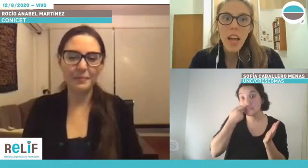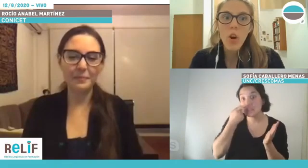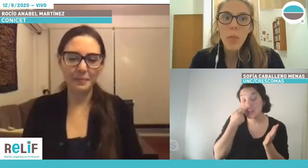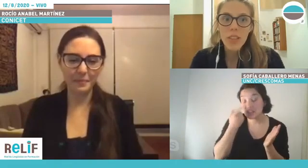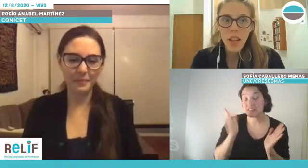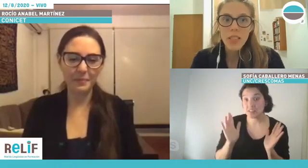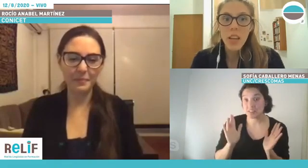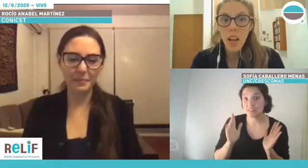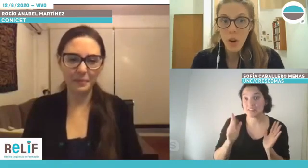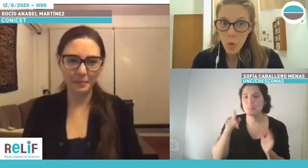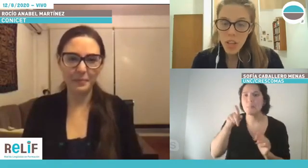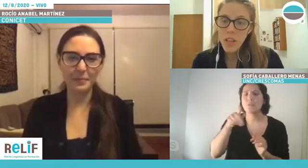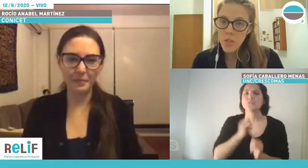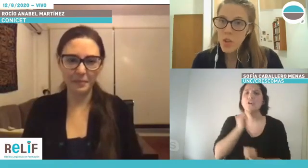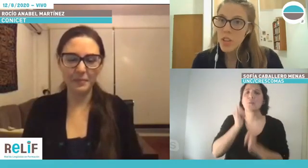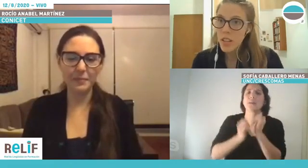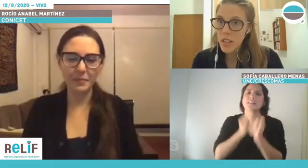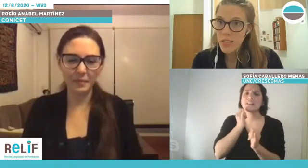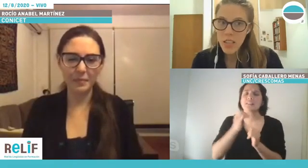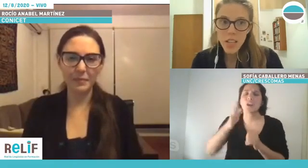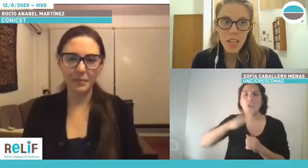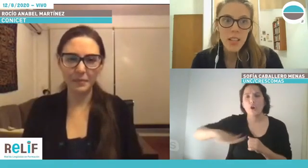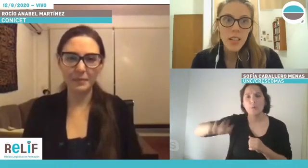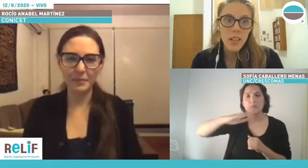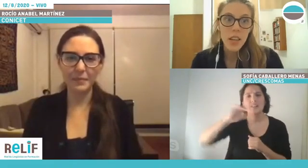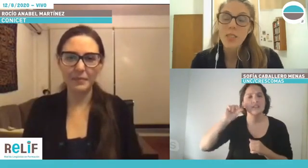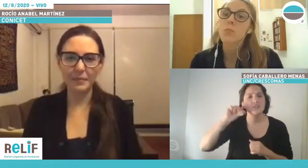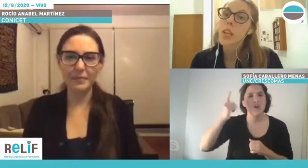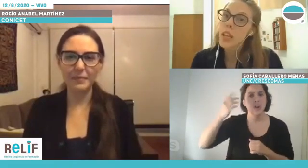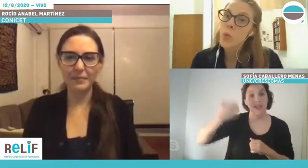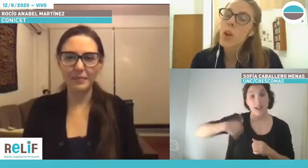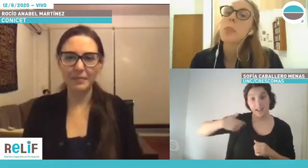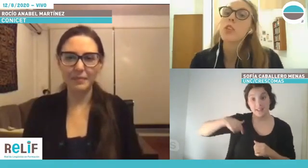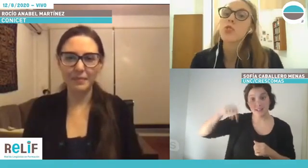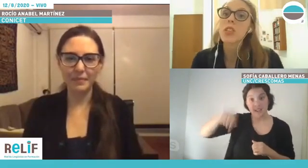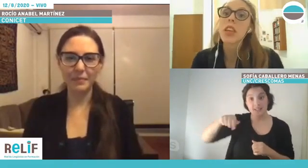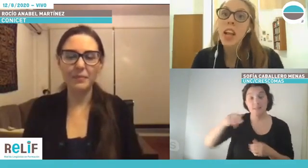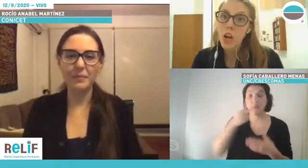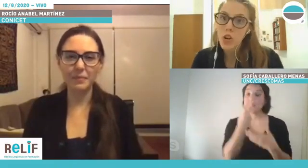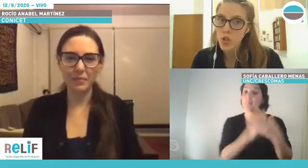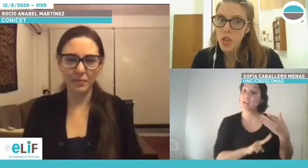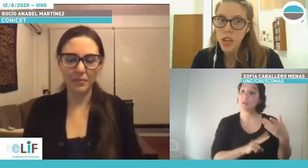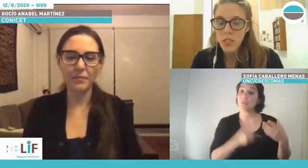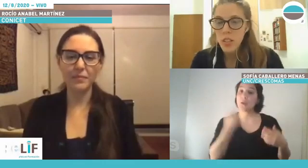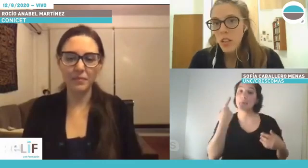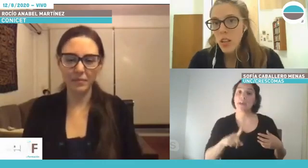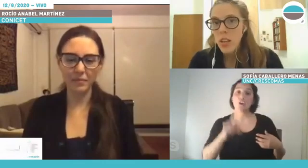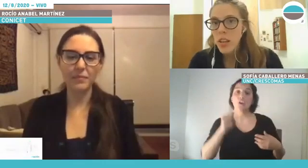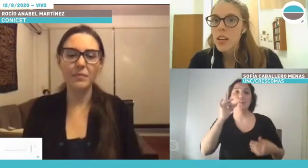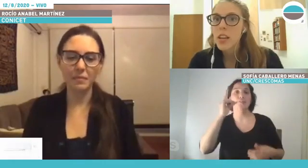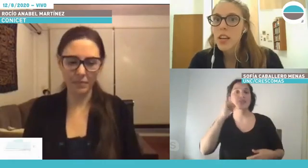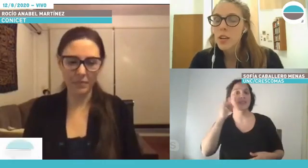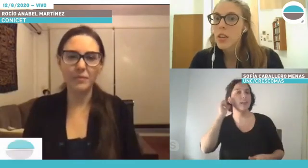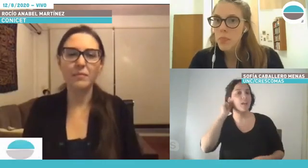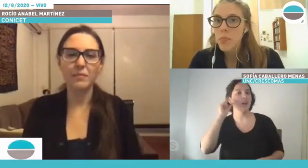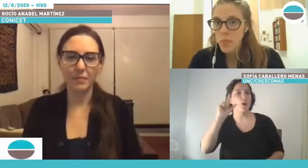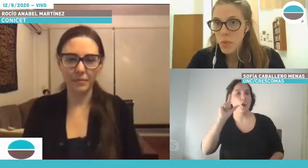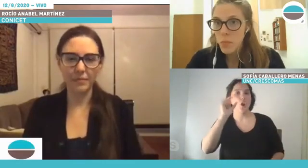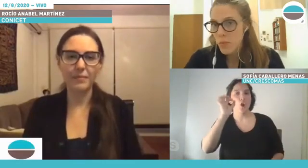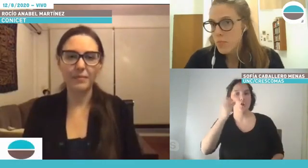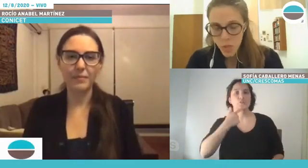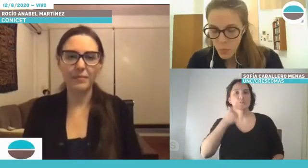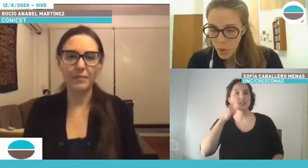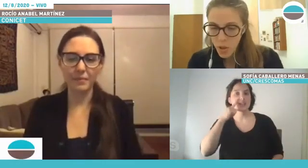interesante, que comentás que la comunidad sorda argentina es bilingüe, pero sin disglosia. Creo